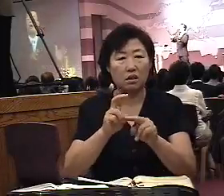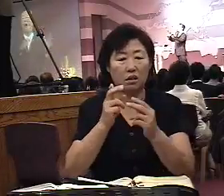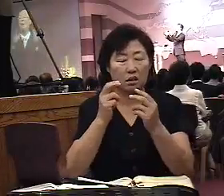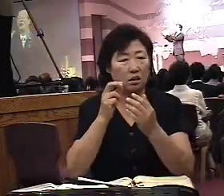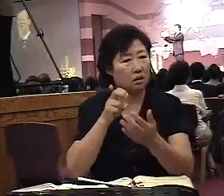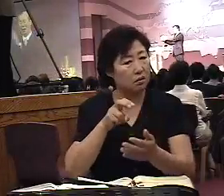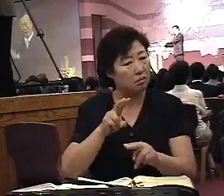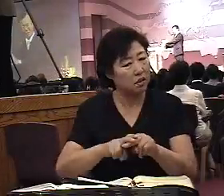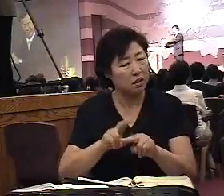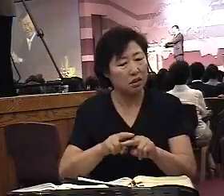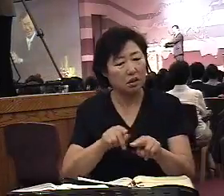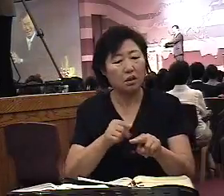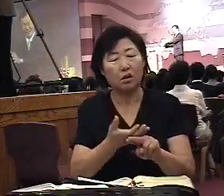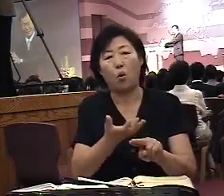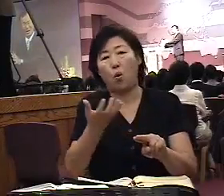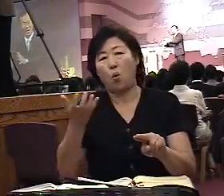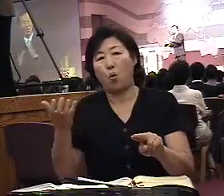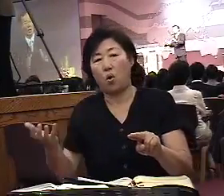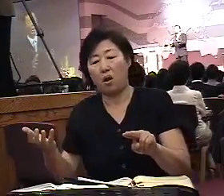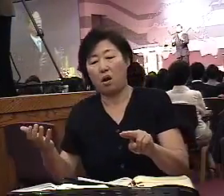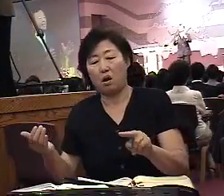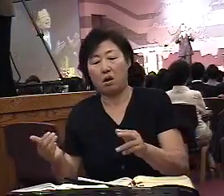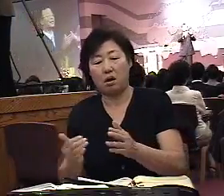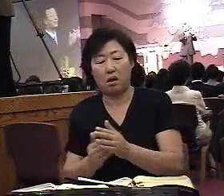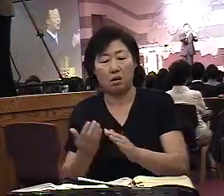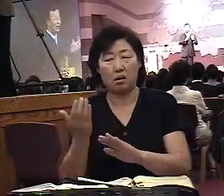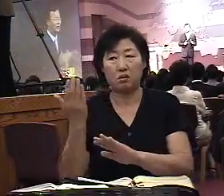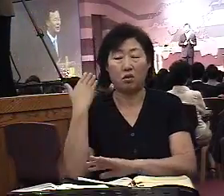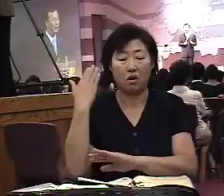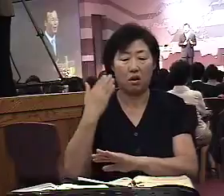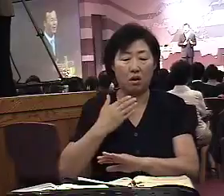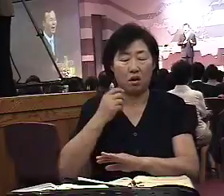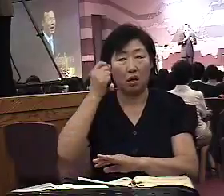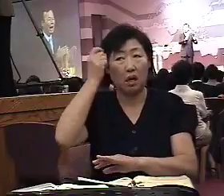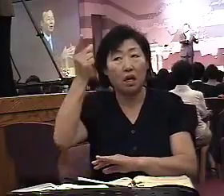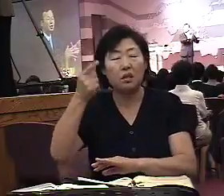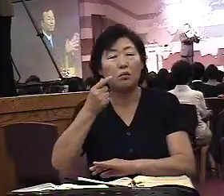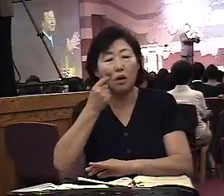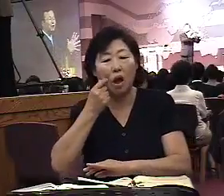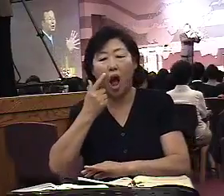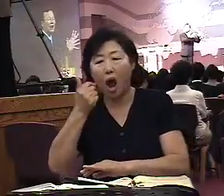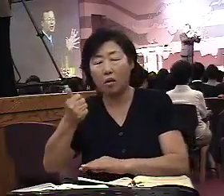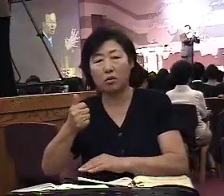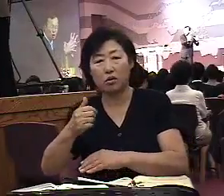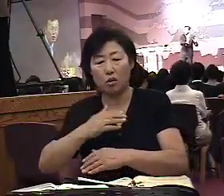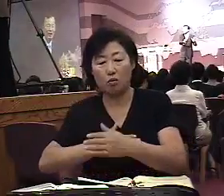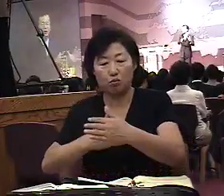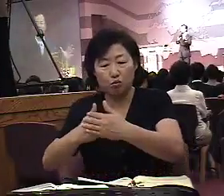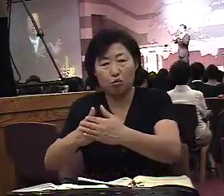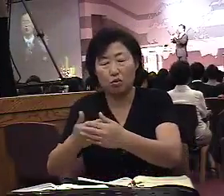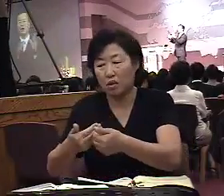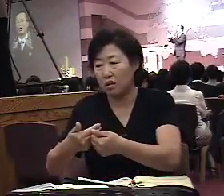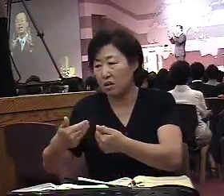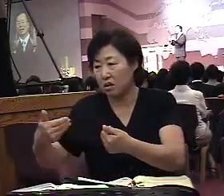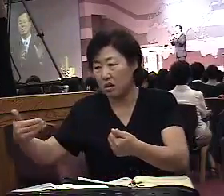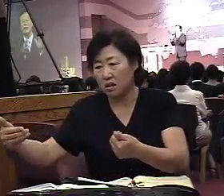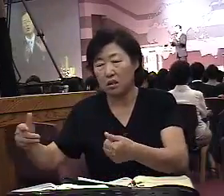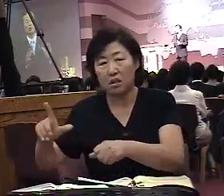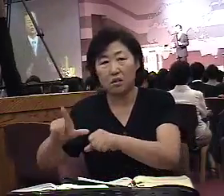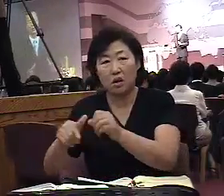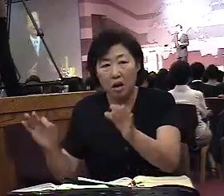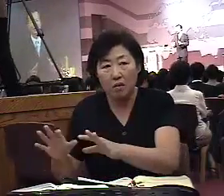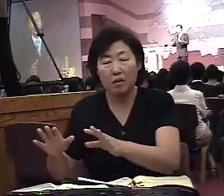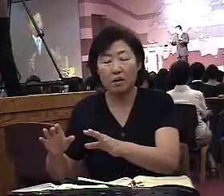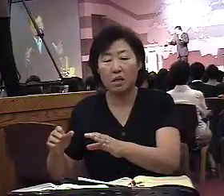자신을 옮겼다고 합니다. 그 전에는 깨닫지 못했던 거예요. 아버지의 품을 떠난 순간 그는